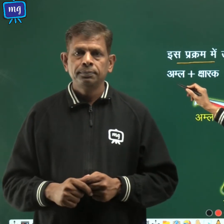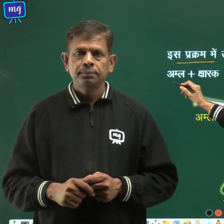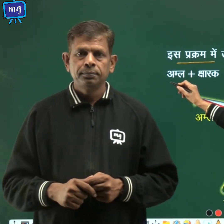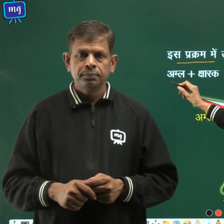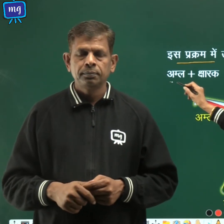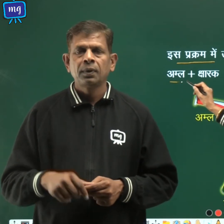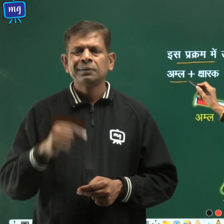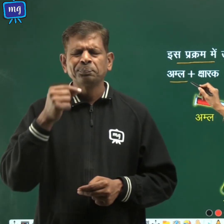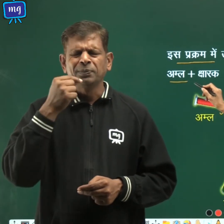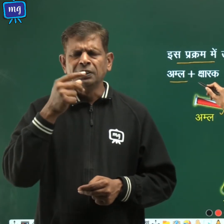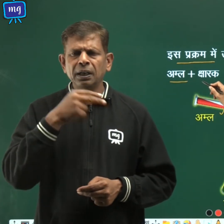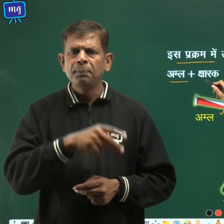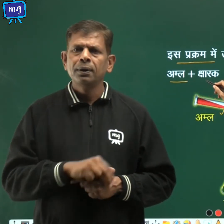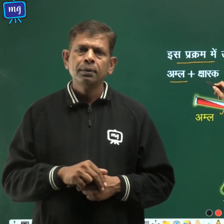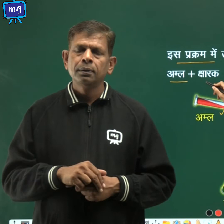अम्ल